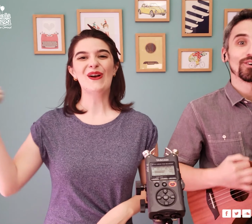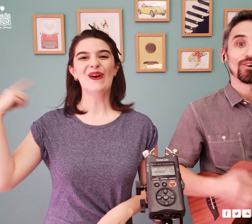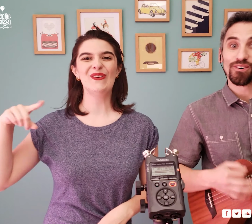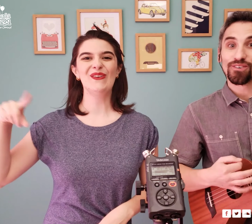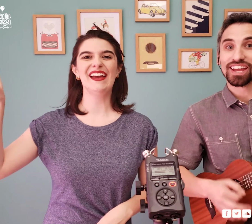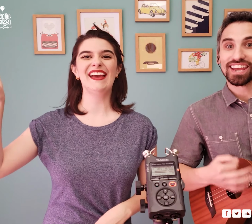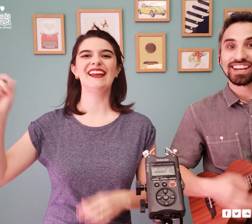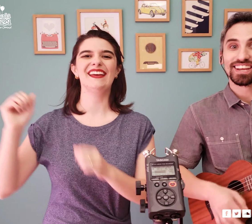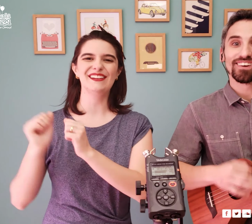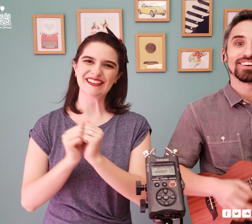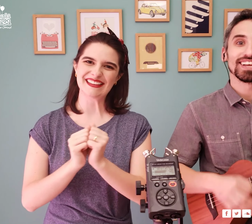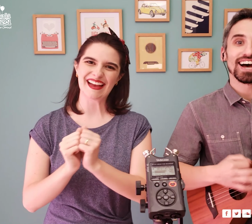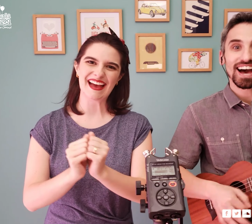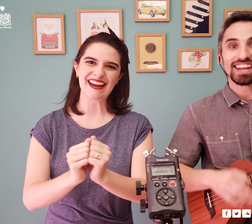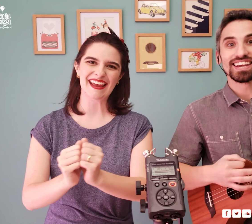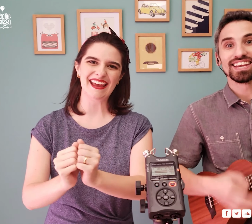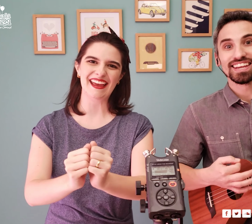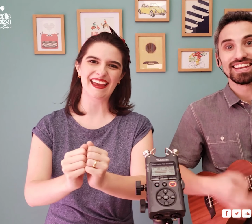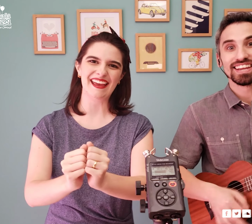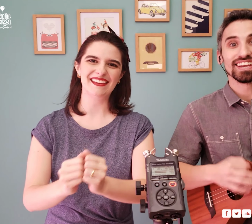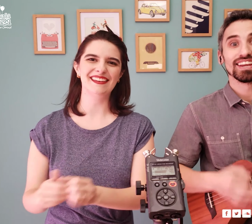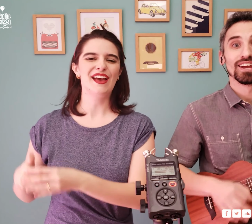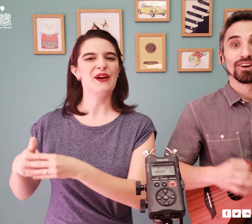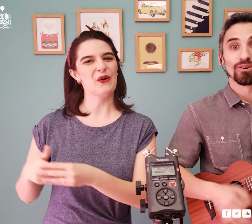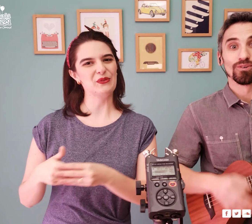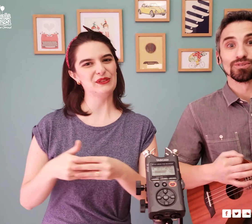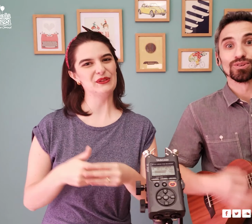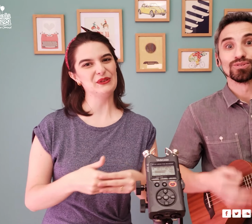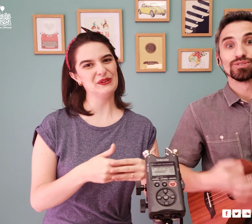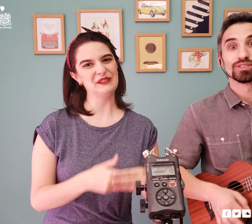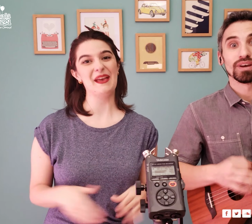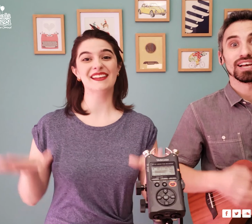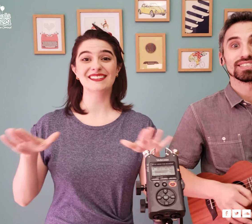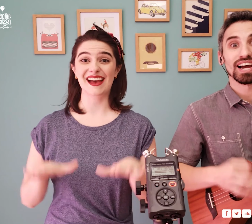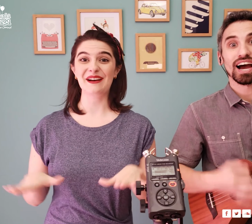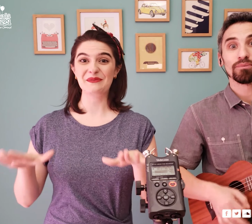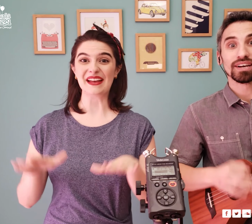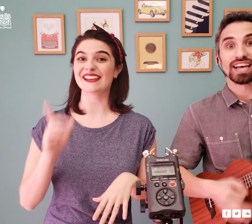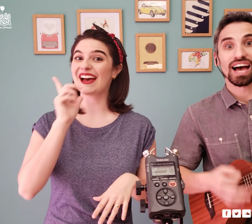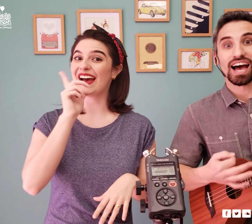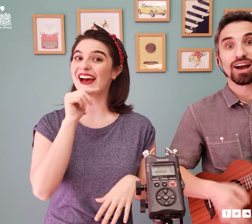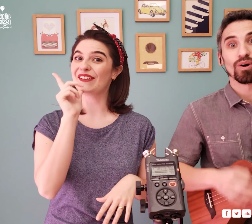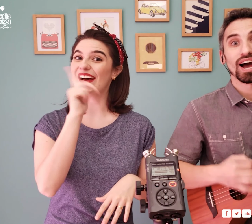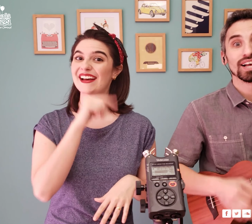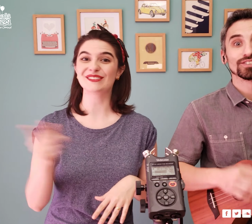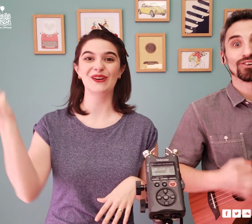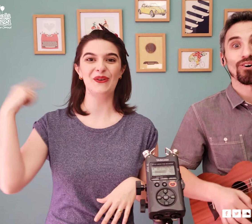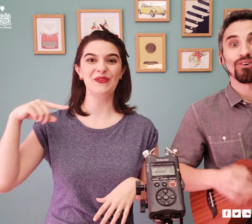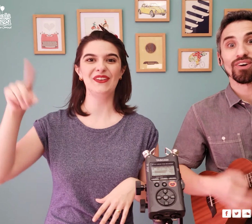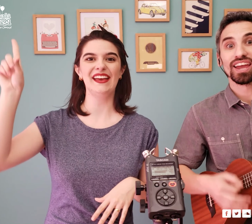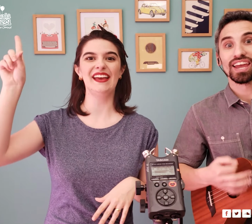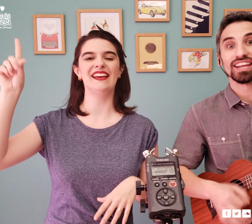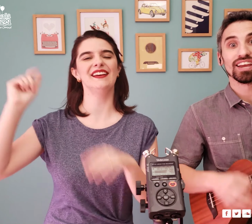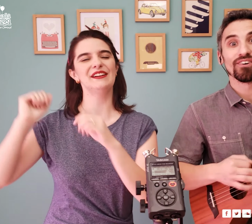Com ele eu andarei. Um dos minhas calmas águas. Com ele eu